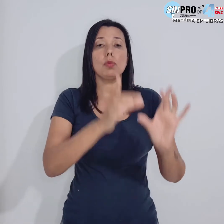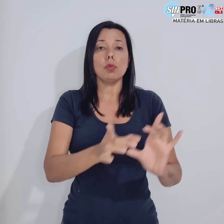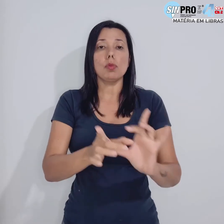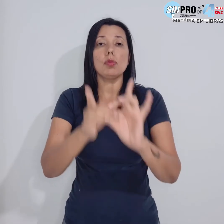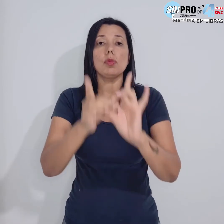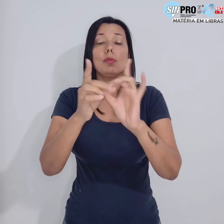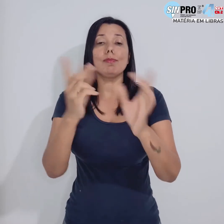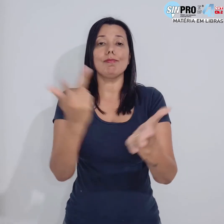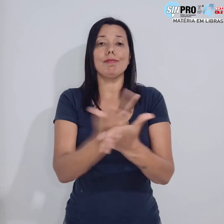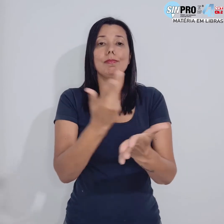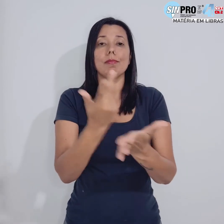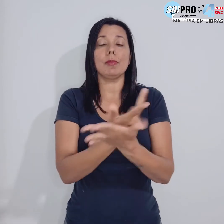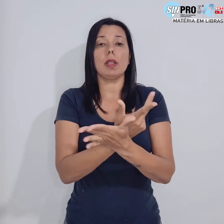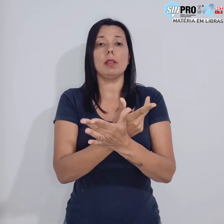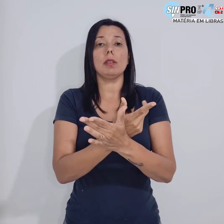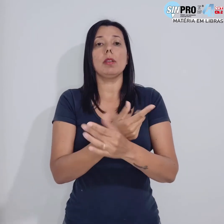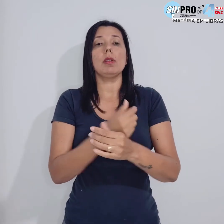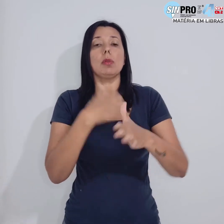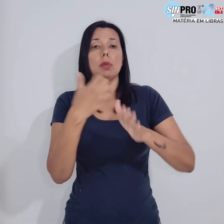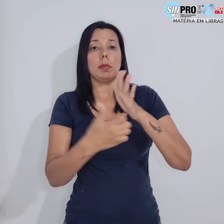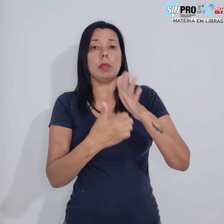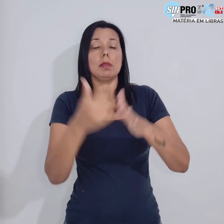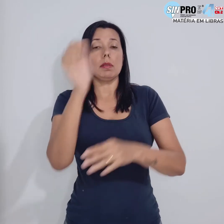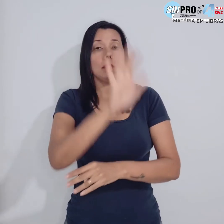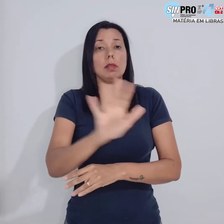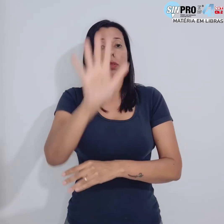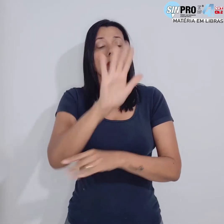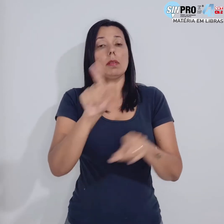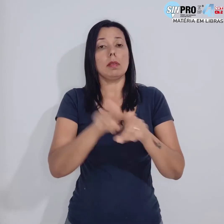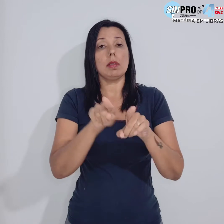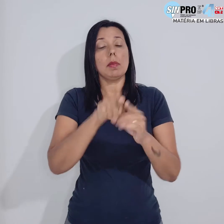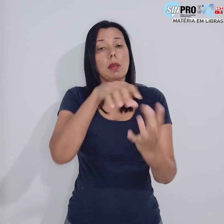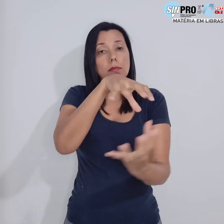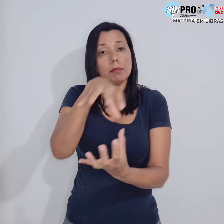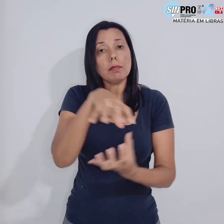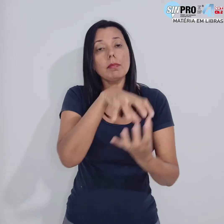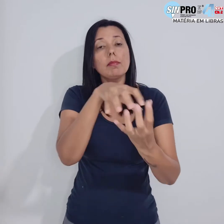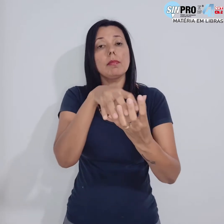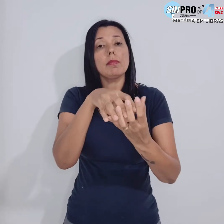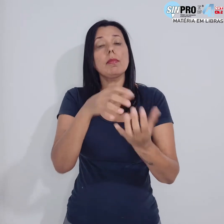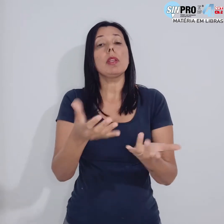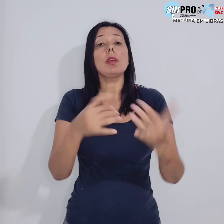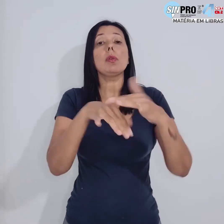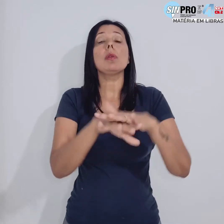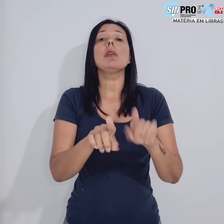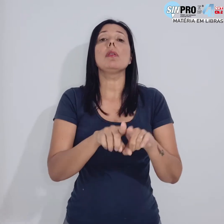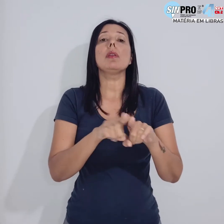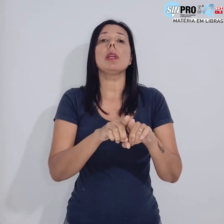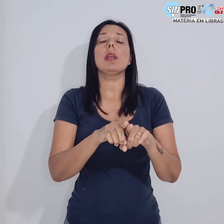parceria arbitrária com empresários nacionais e estrangeiros, incluindo aí